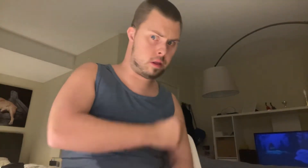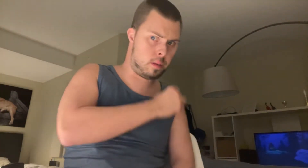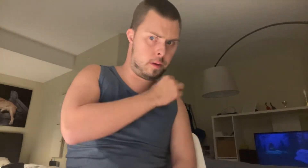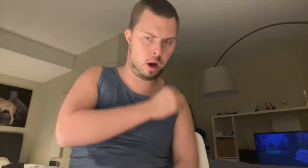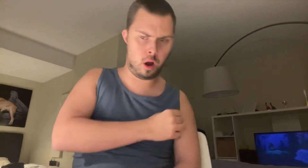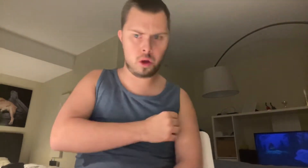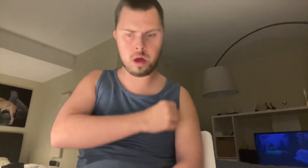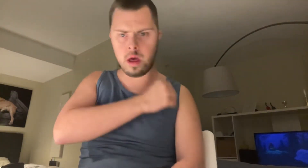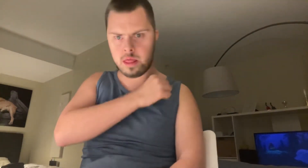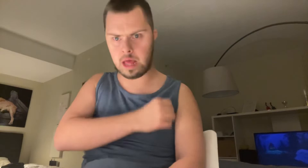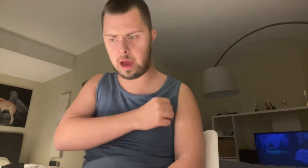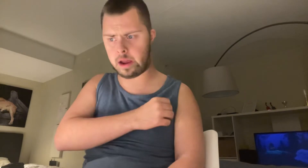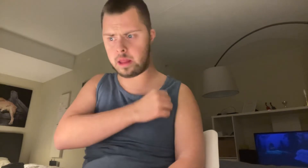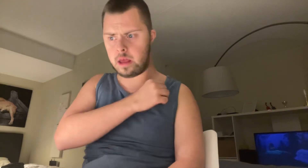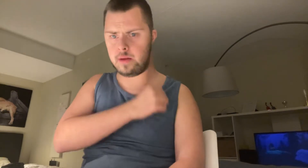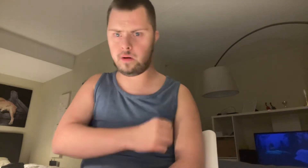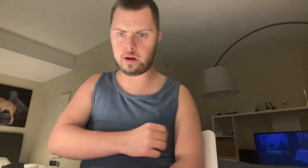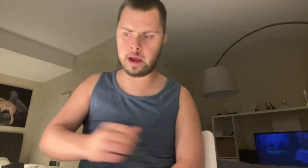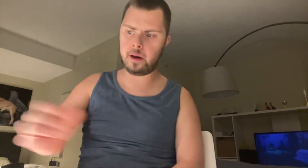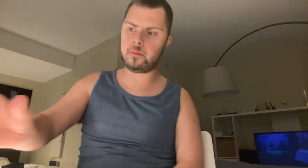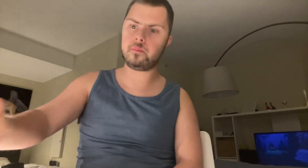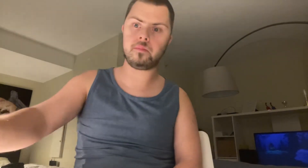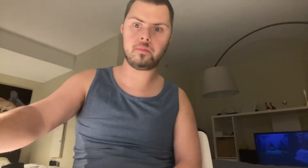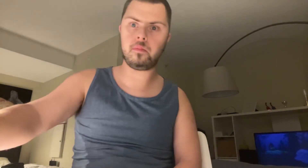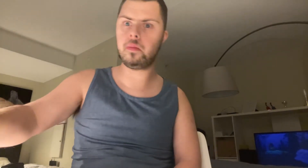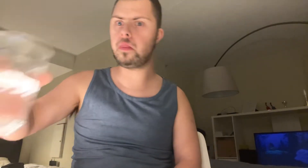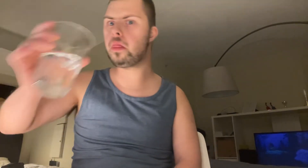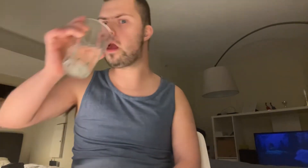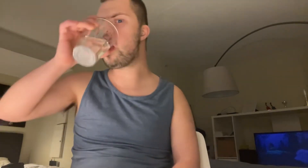Som jag har sagt. Var det?